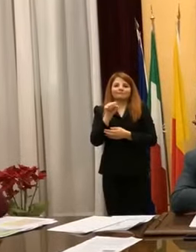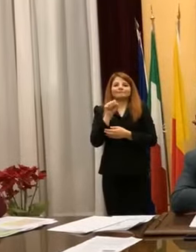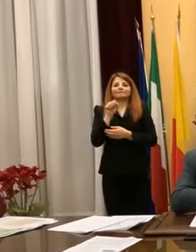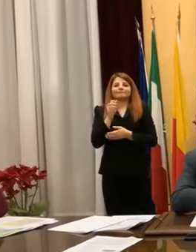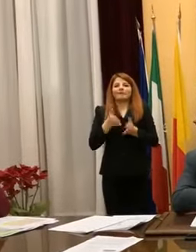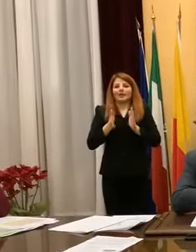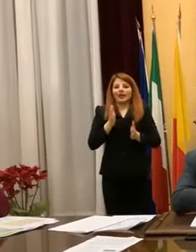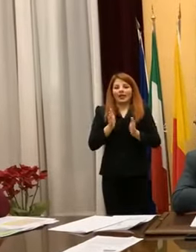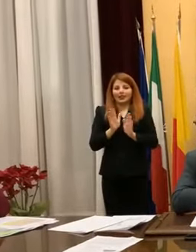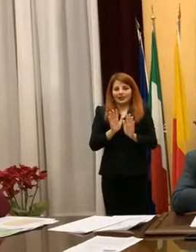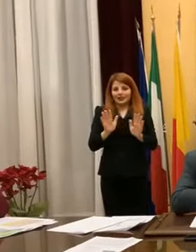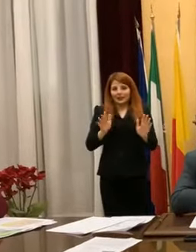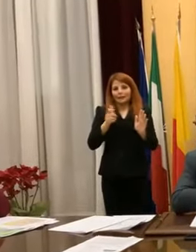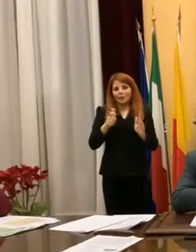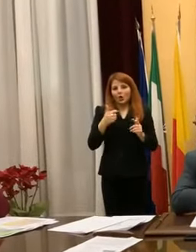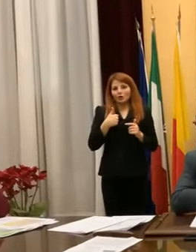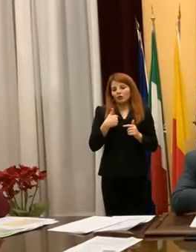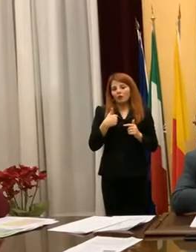che coltiva